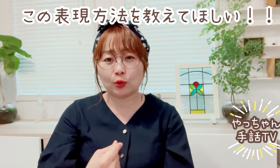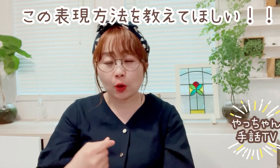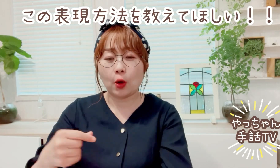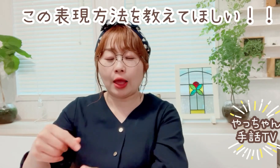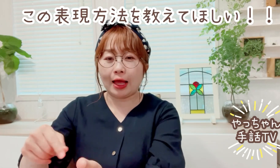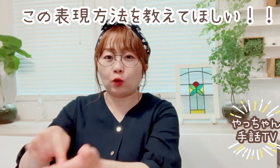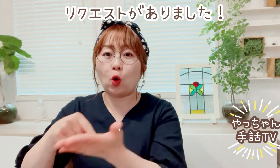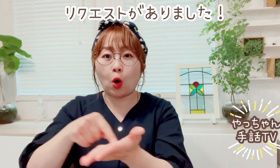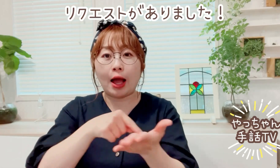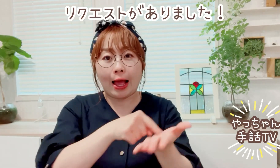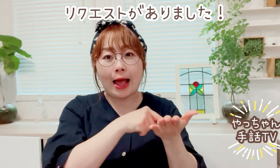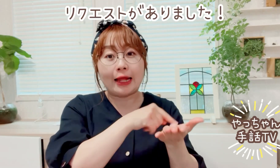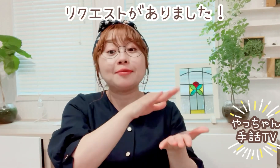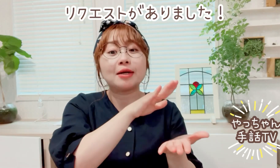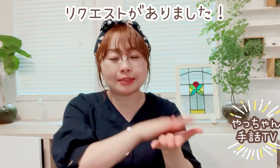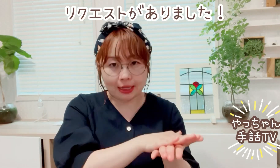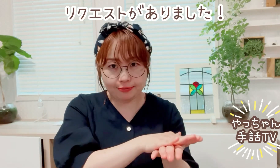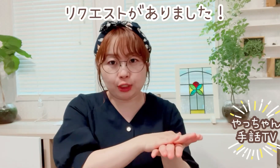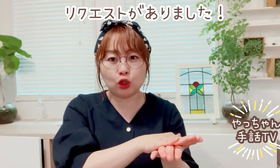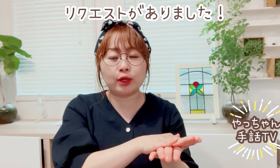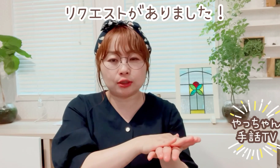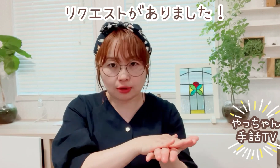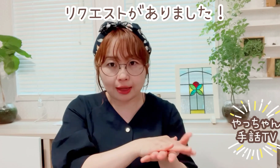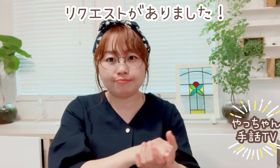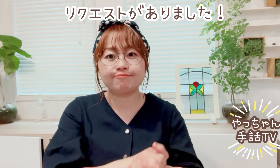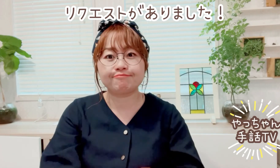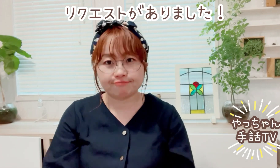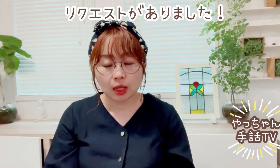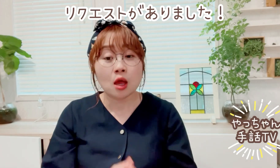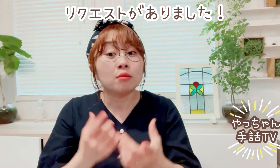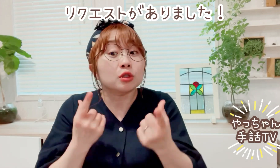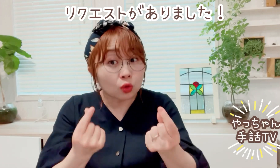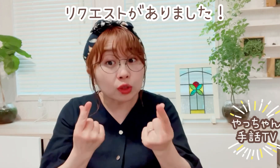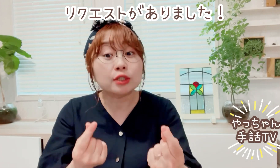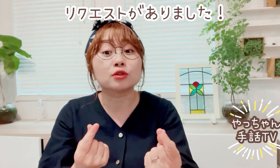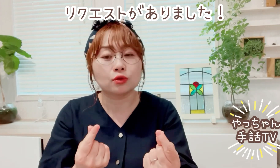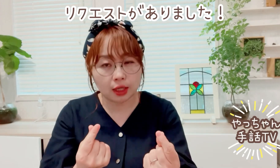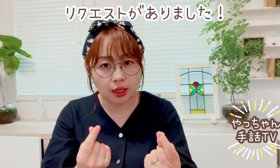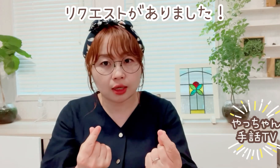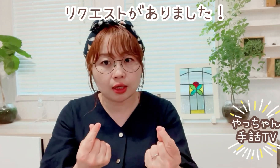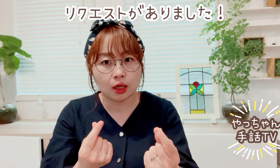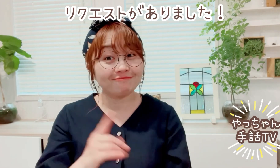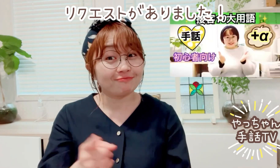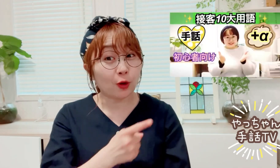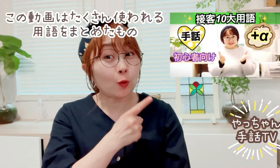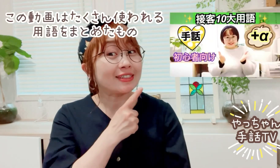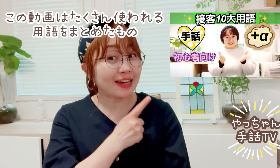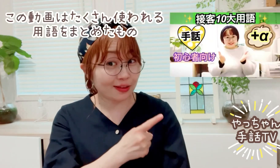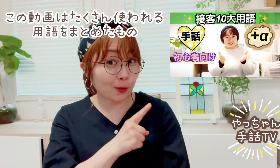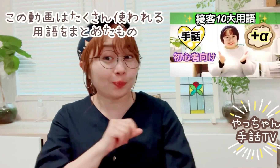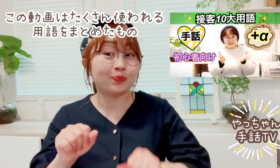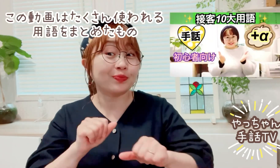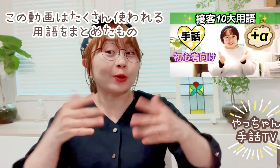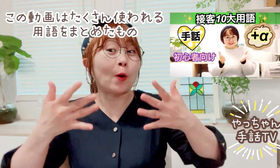のもありました。リクエストが、そうですよね。こちらの動